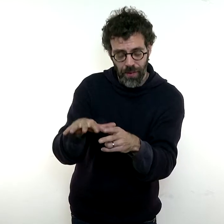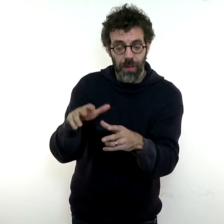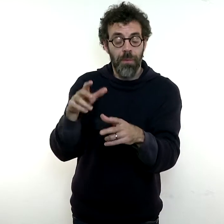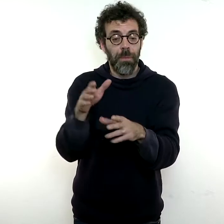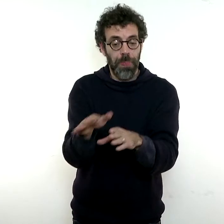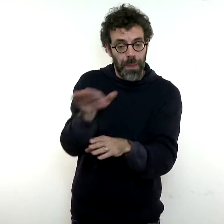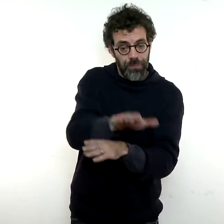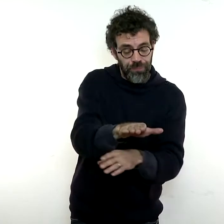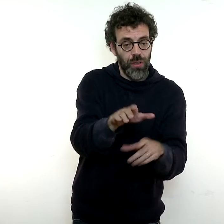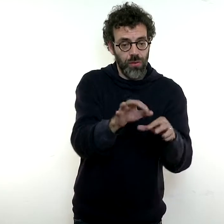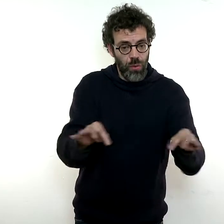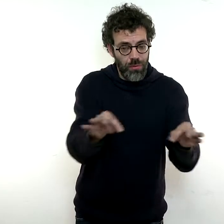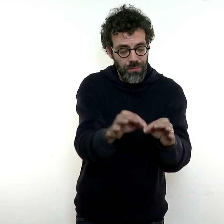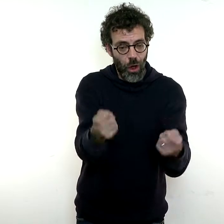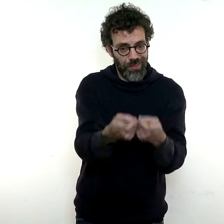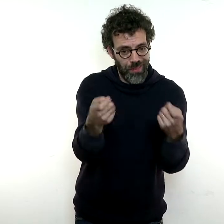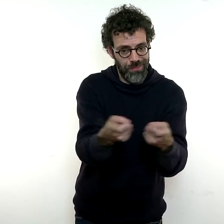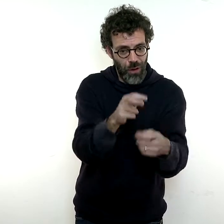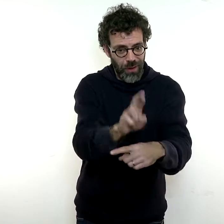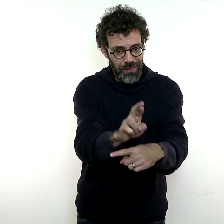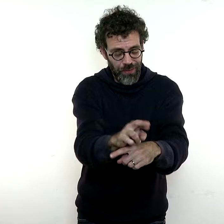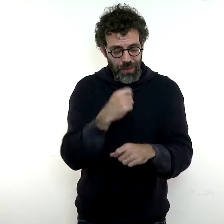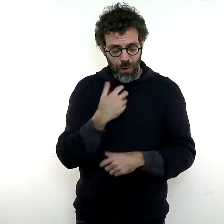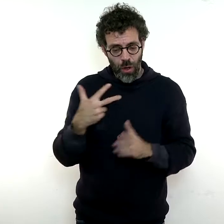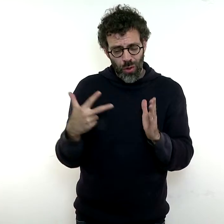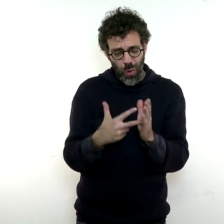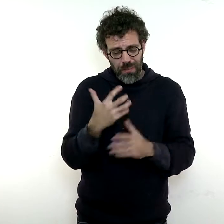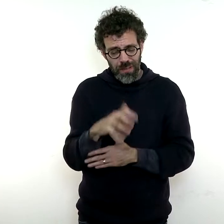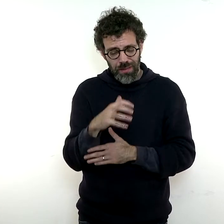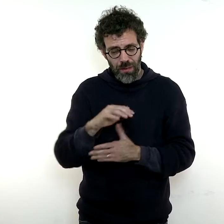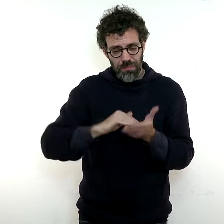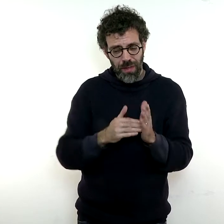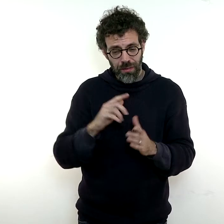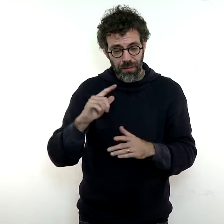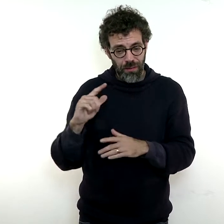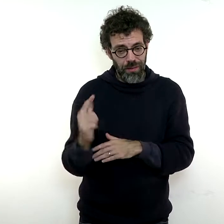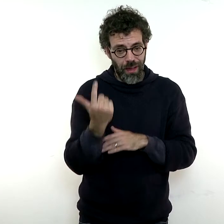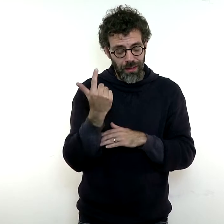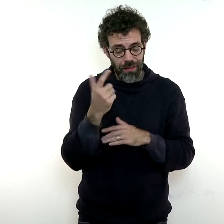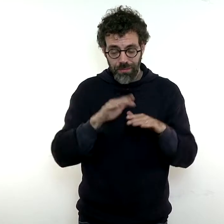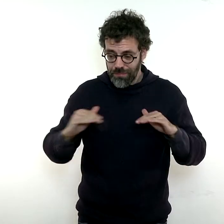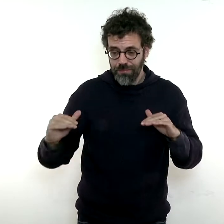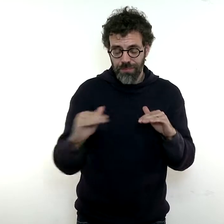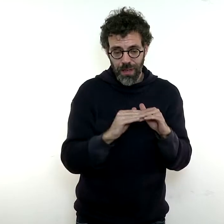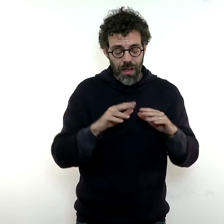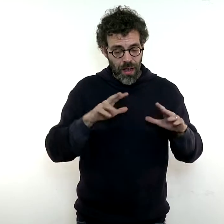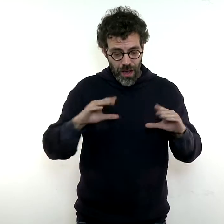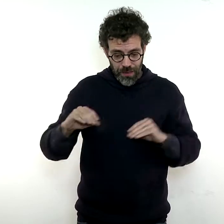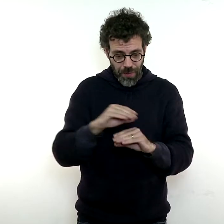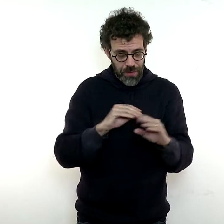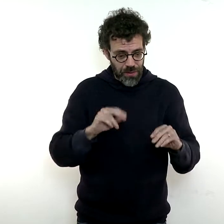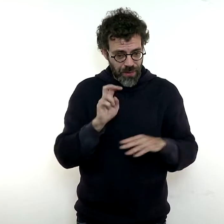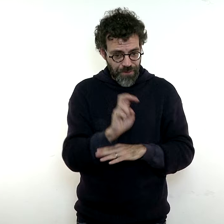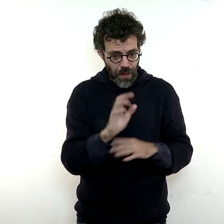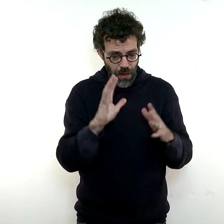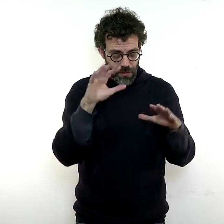l'entraînement du BMX, l'aménagement de 3700 m² d'espace vert, la création d'un